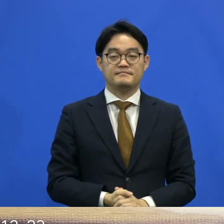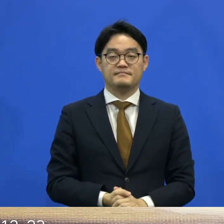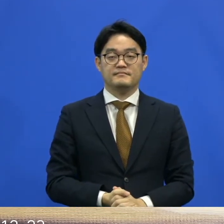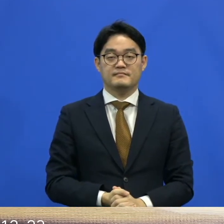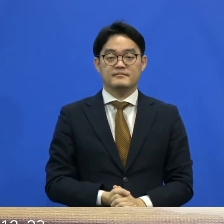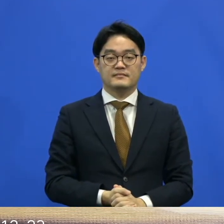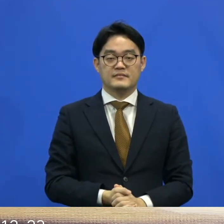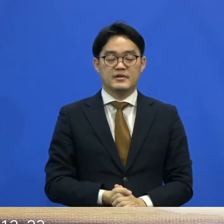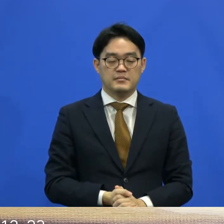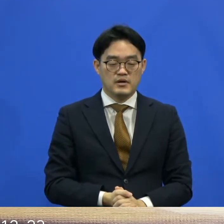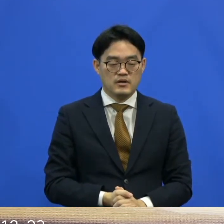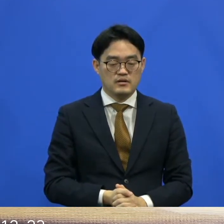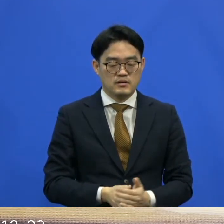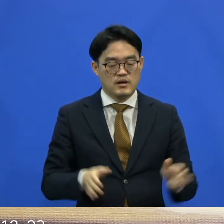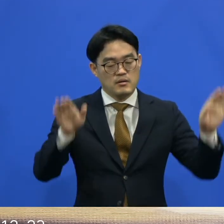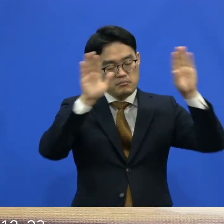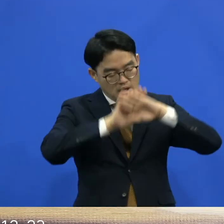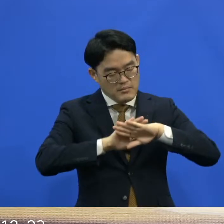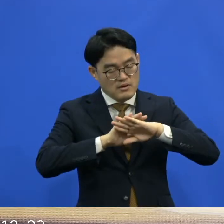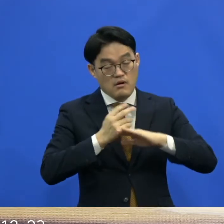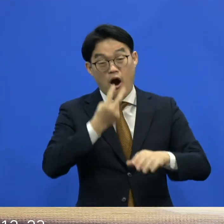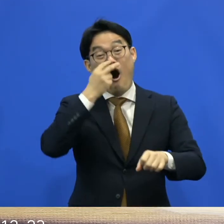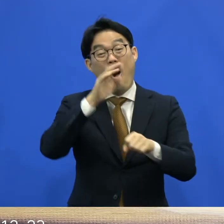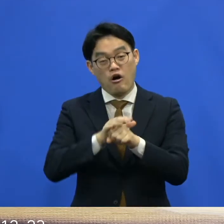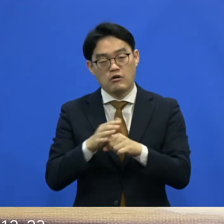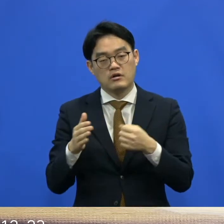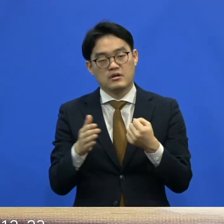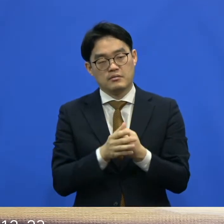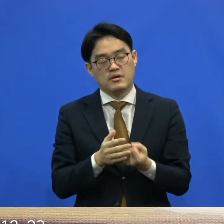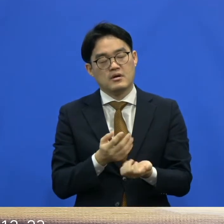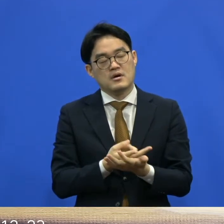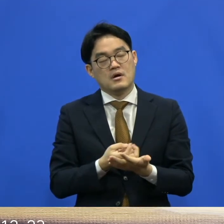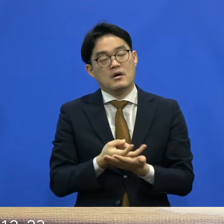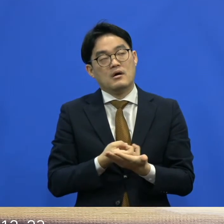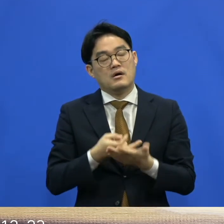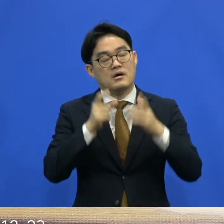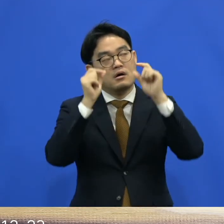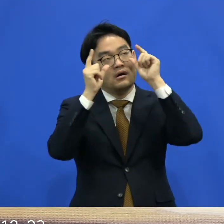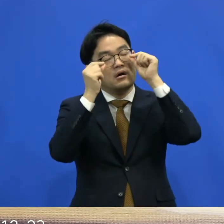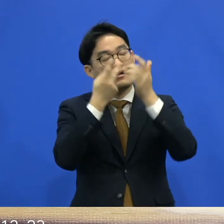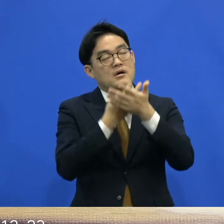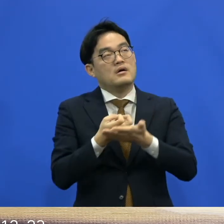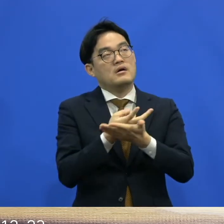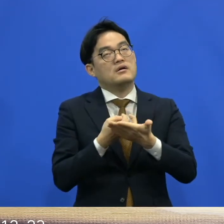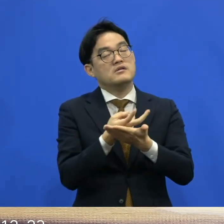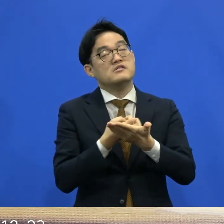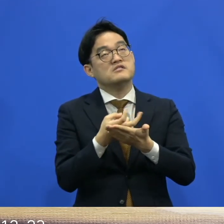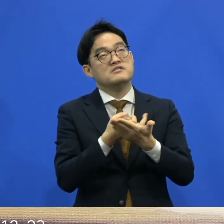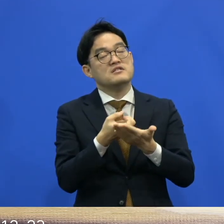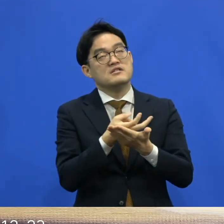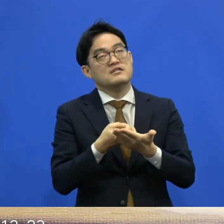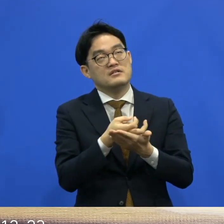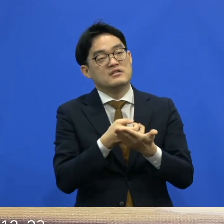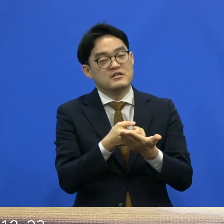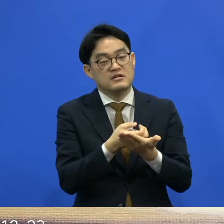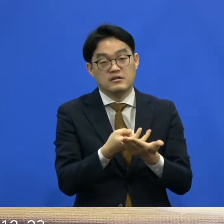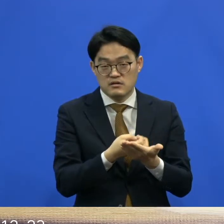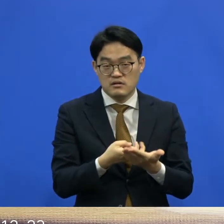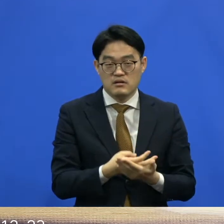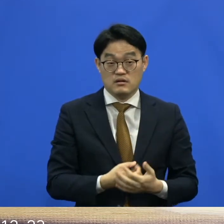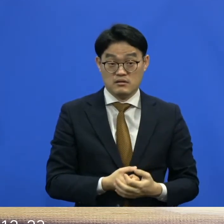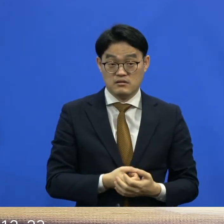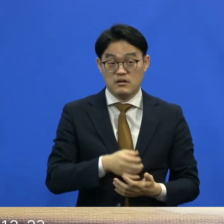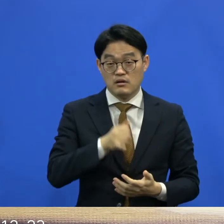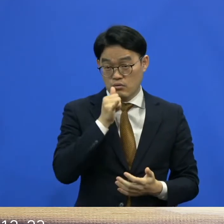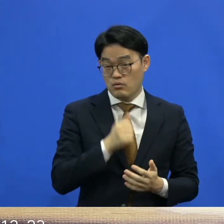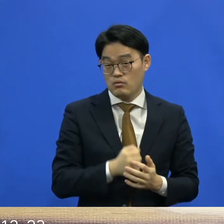약을 먹지 않으면 잠을 잘 수가 없는 이 상처를 계속 입는다는 거 굉장히